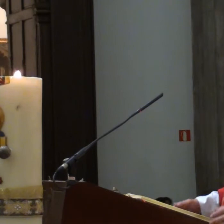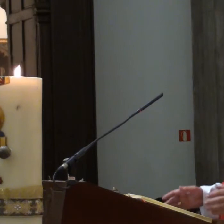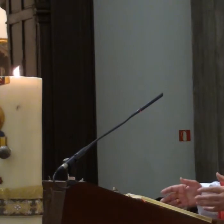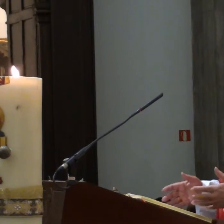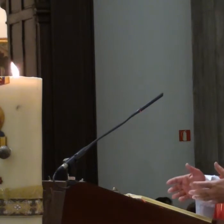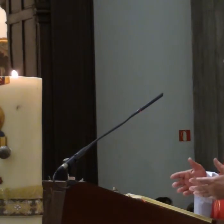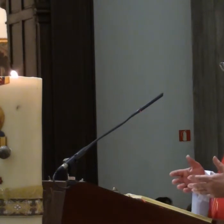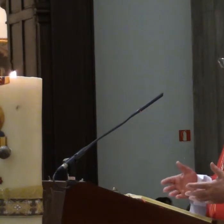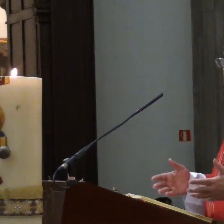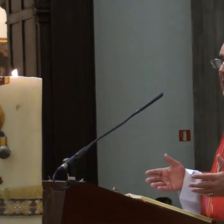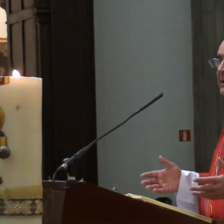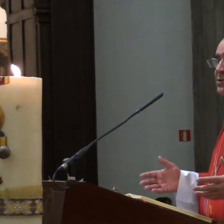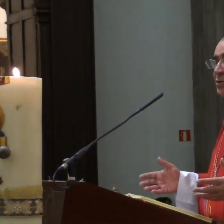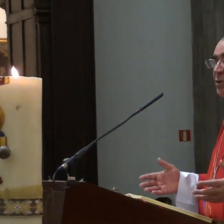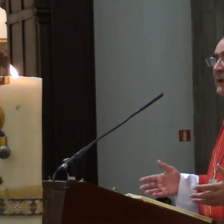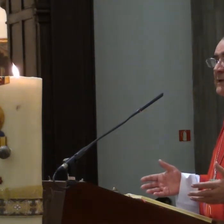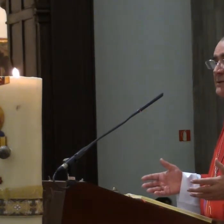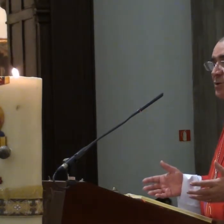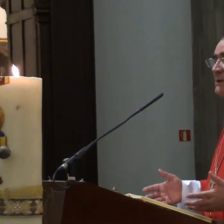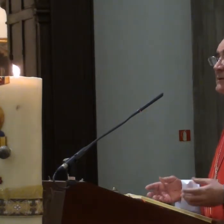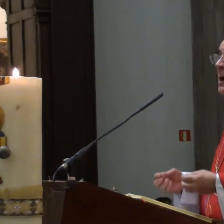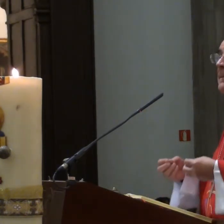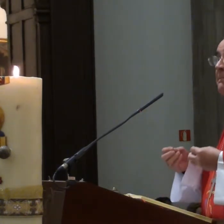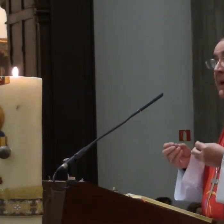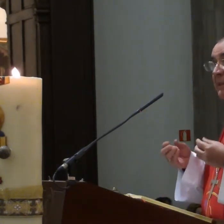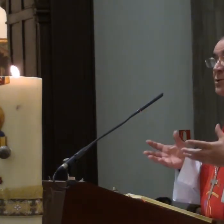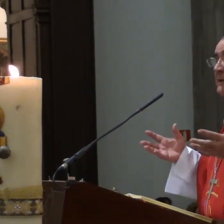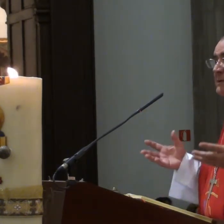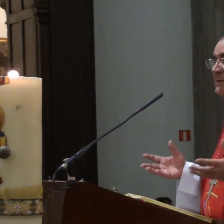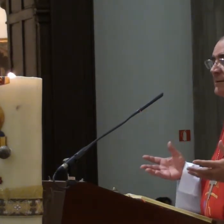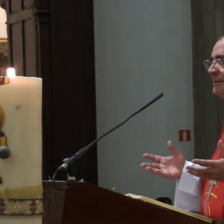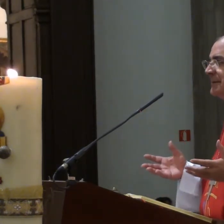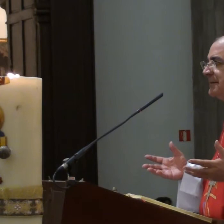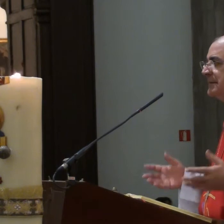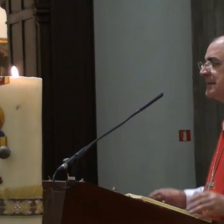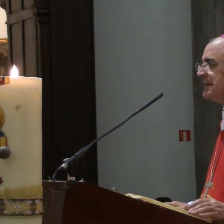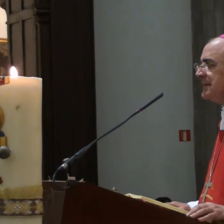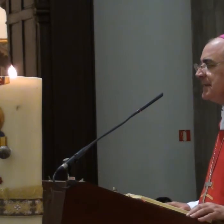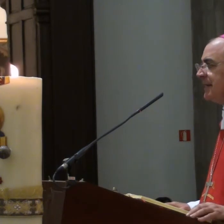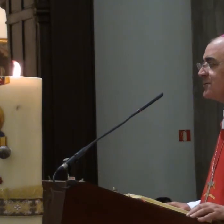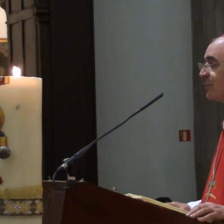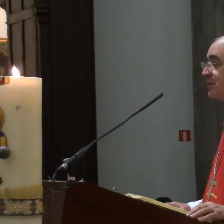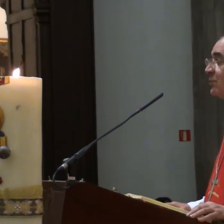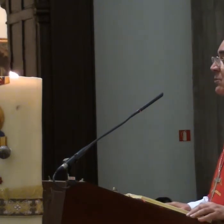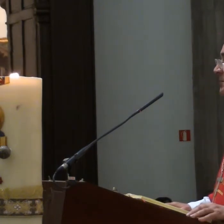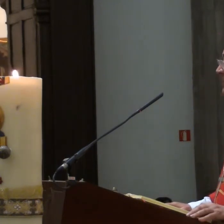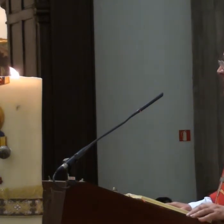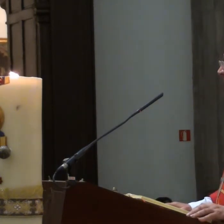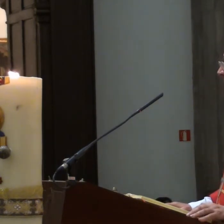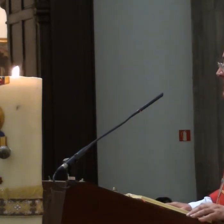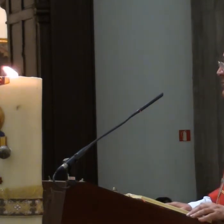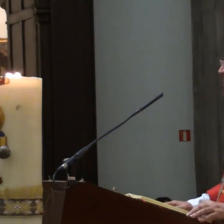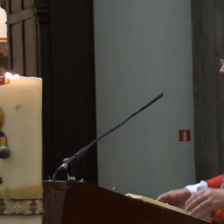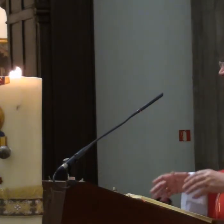se nos explica que Dios ha hecho todas las cosas preciosas y sobre todo